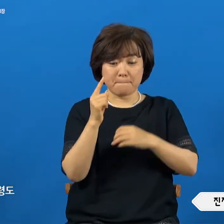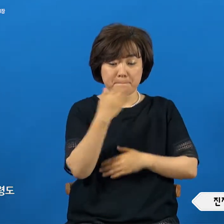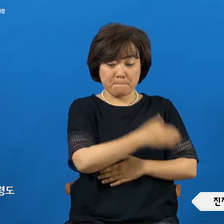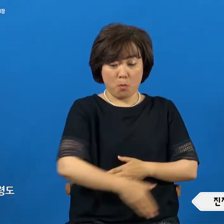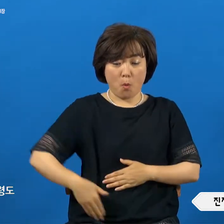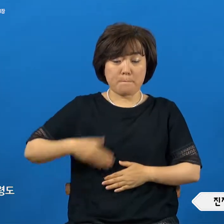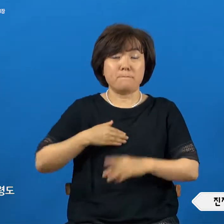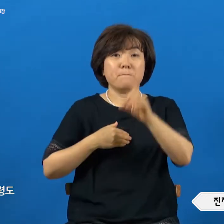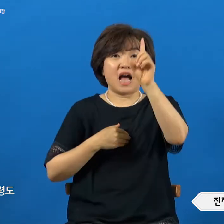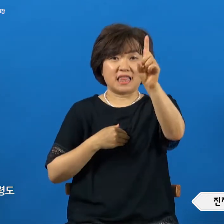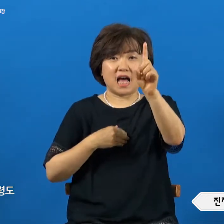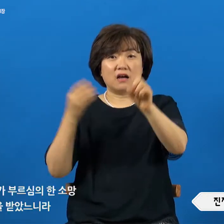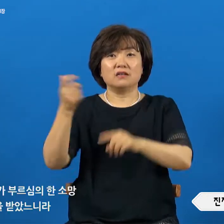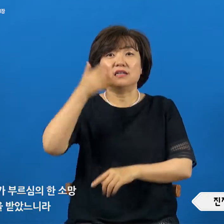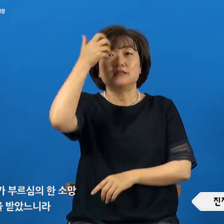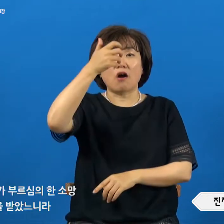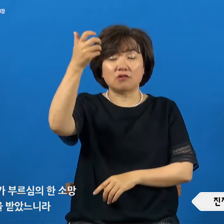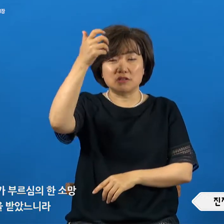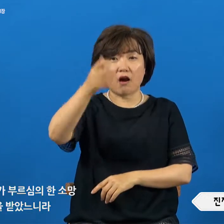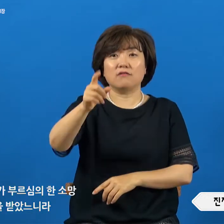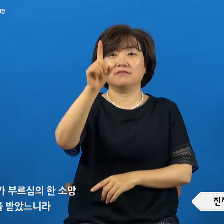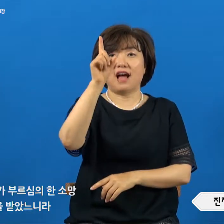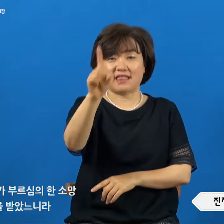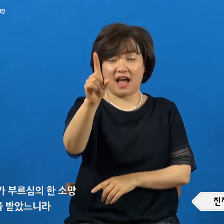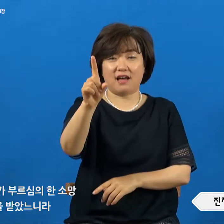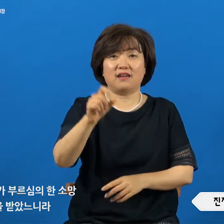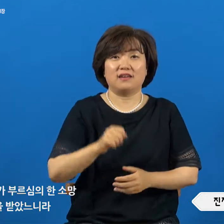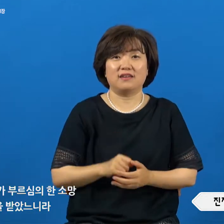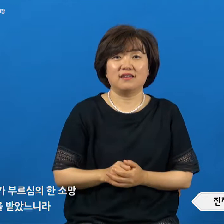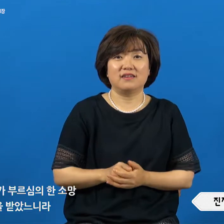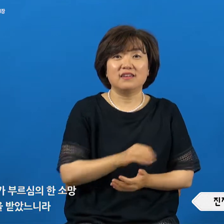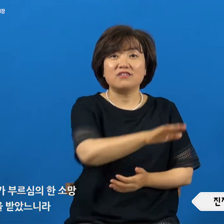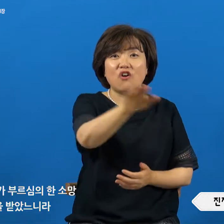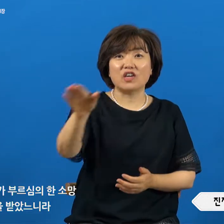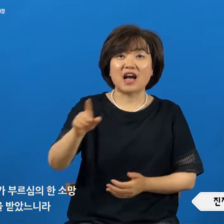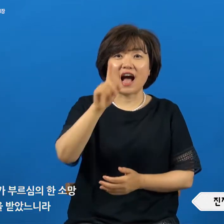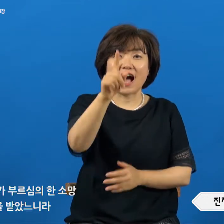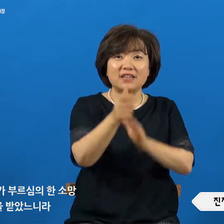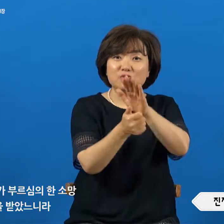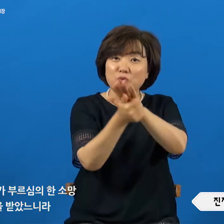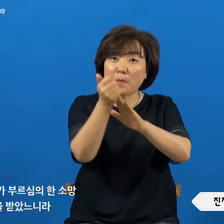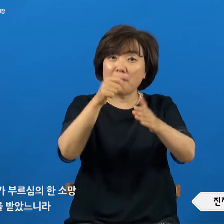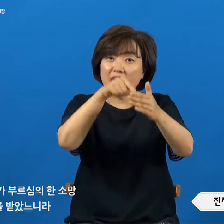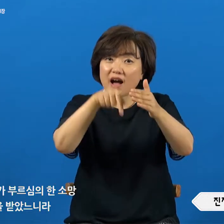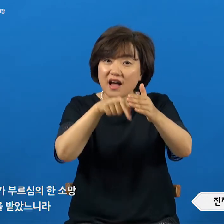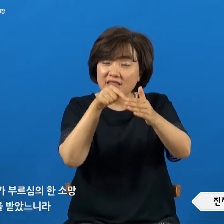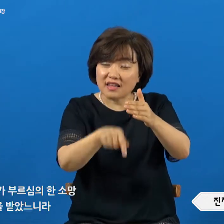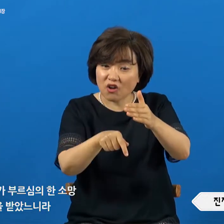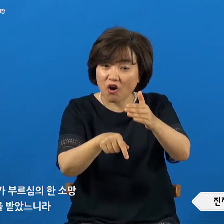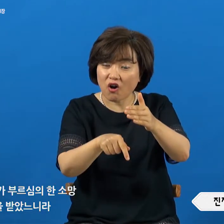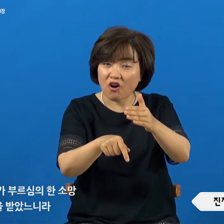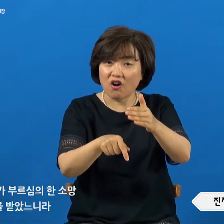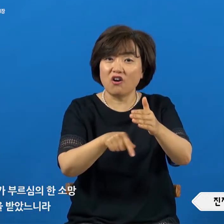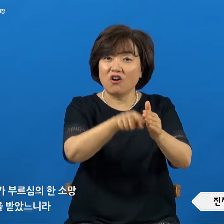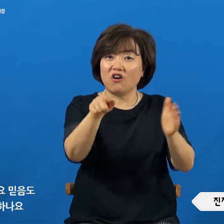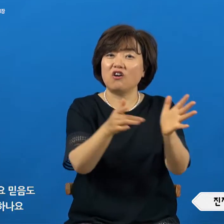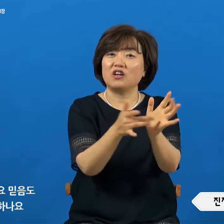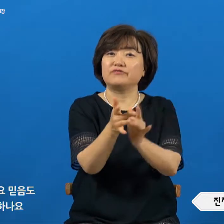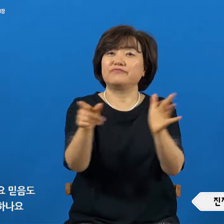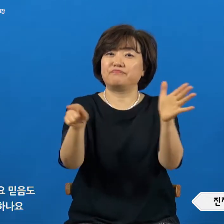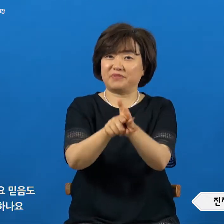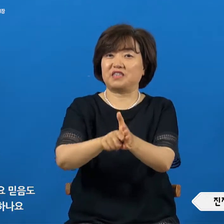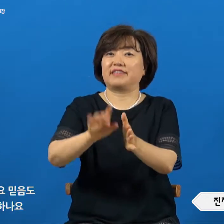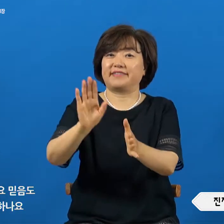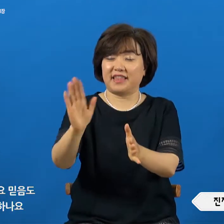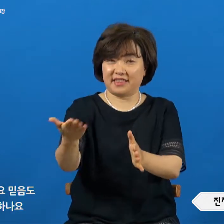하나요 성령도 한 분이시니 이와 같이 너희가 한 소망 안에서 부르심을 받았느니라. 주도 한